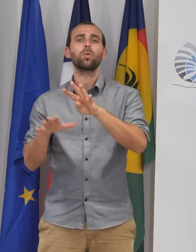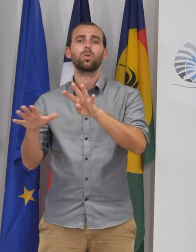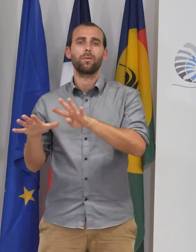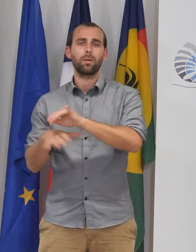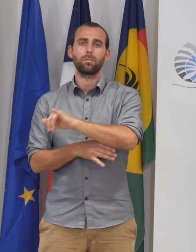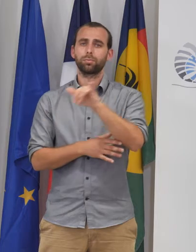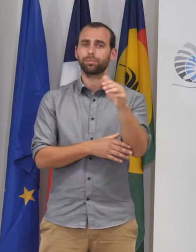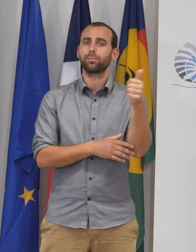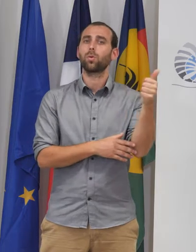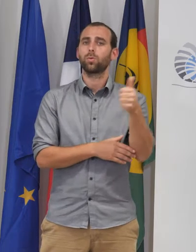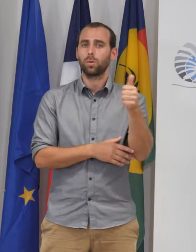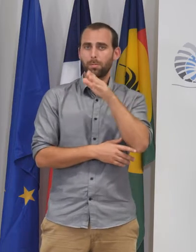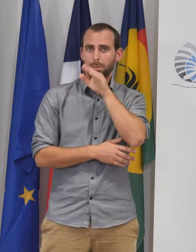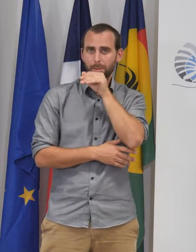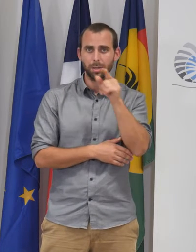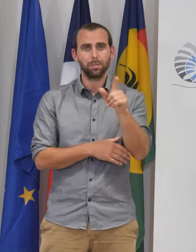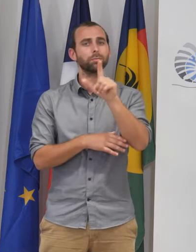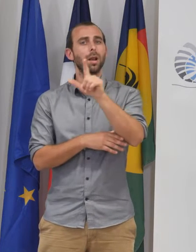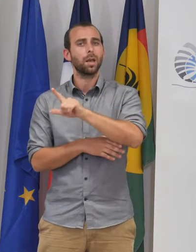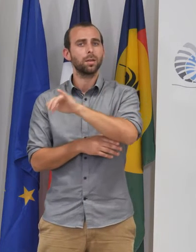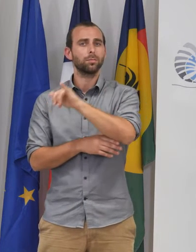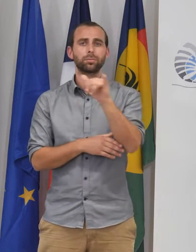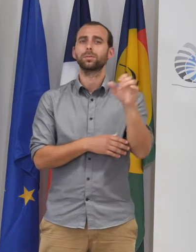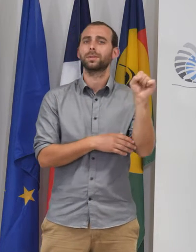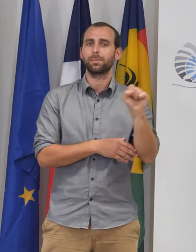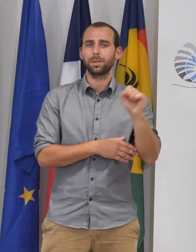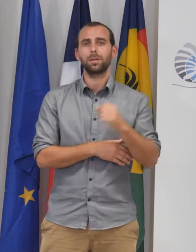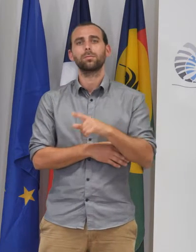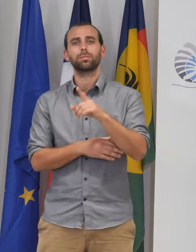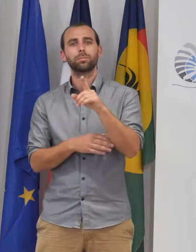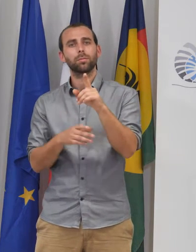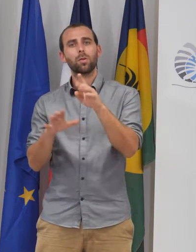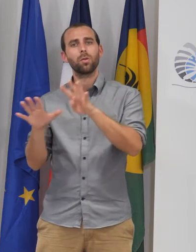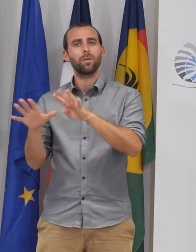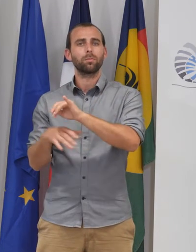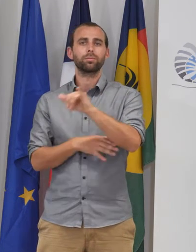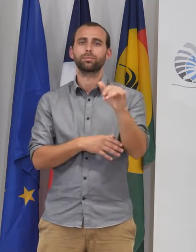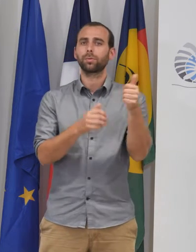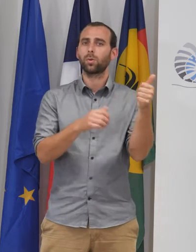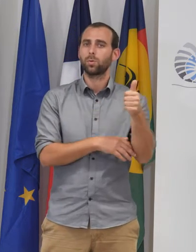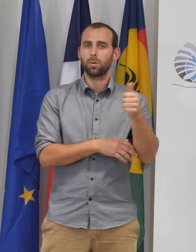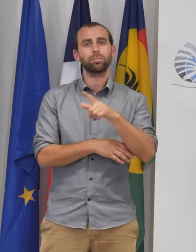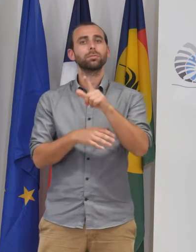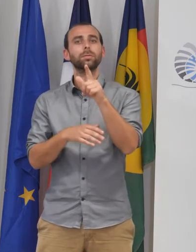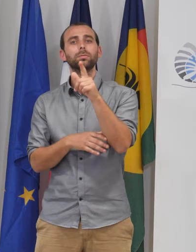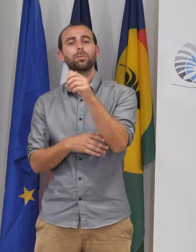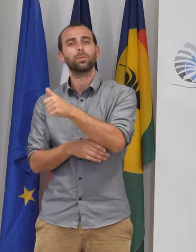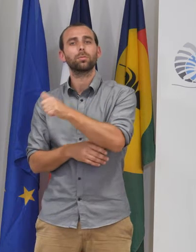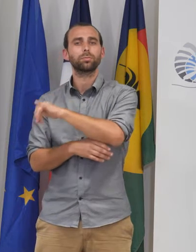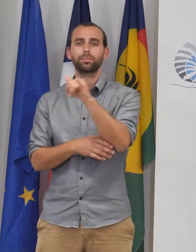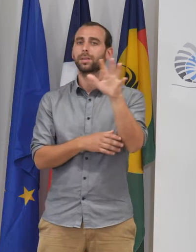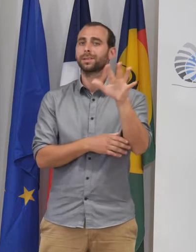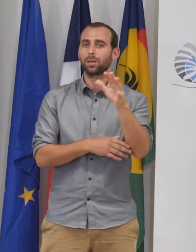à 1h, du lundi au samedi, de 9h à 13h, et de 17h à 1h. Le dimanche.